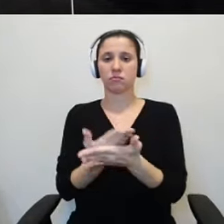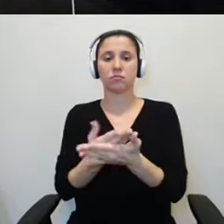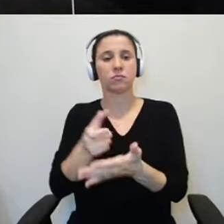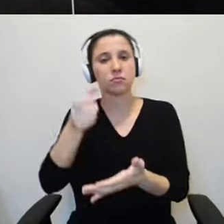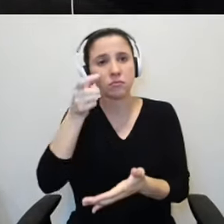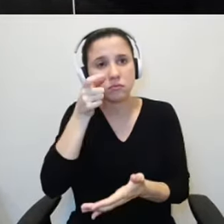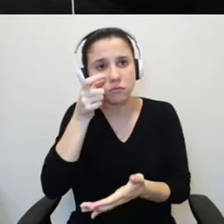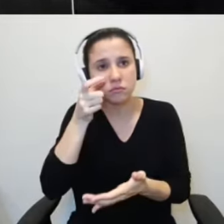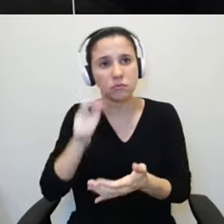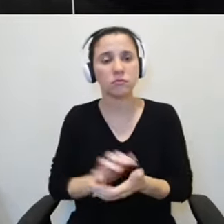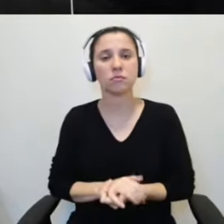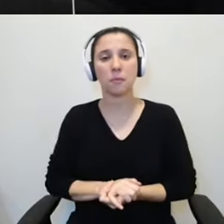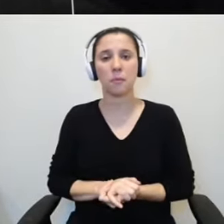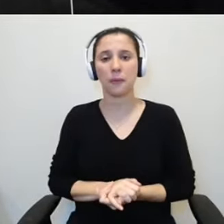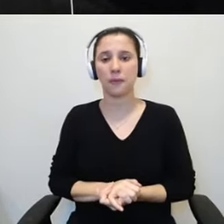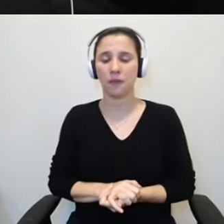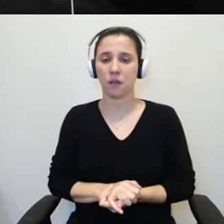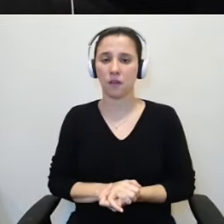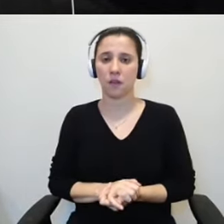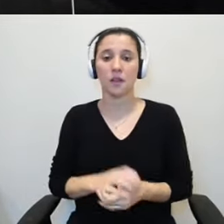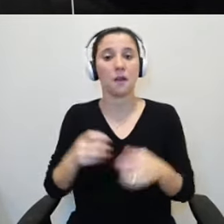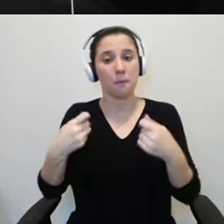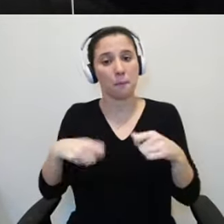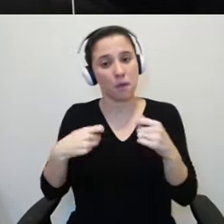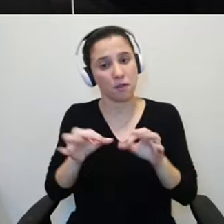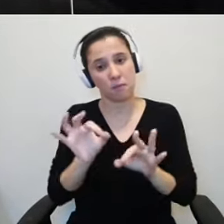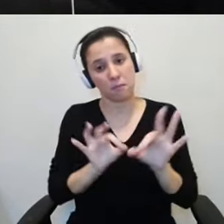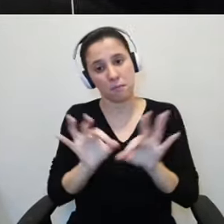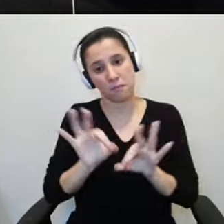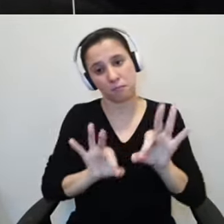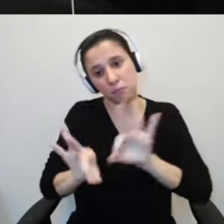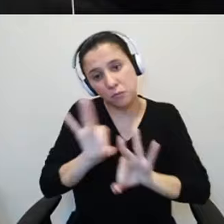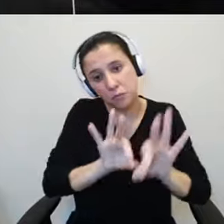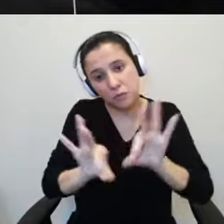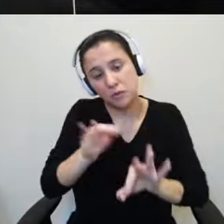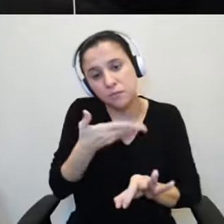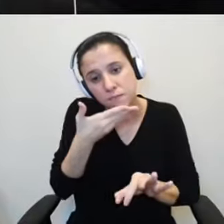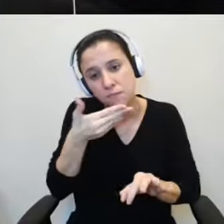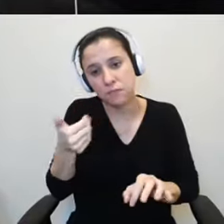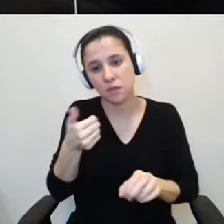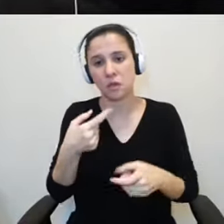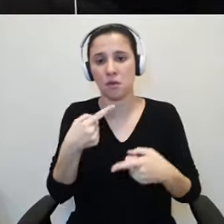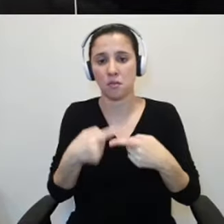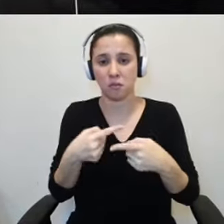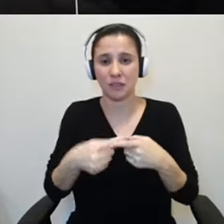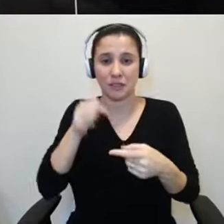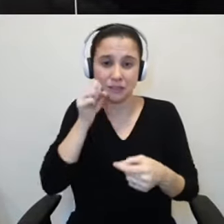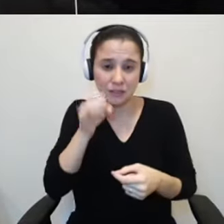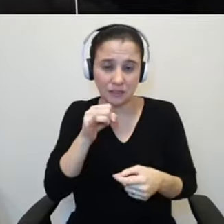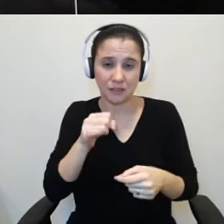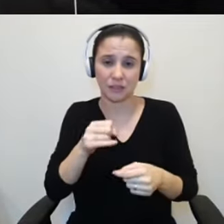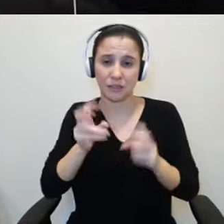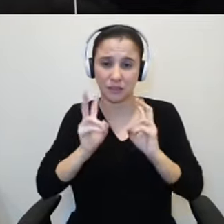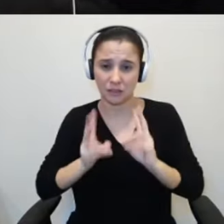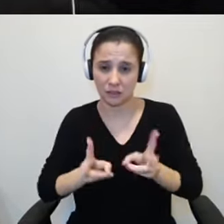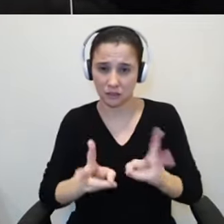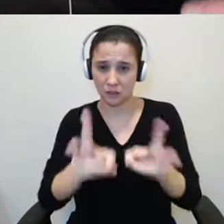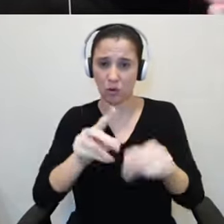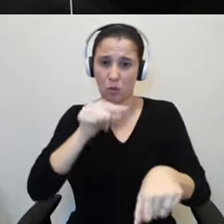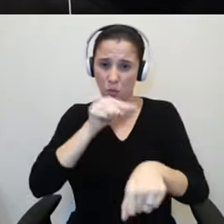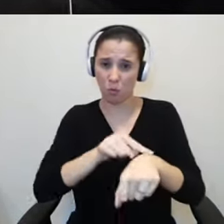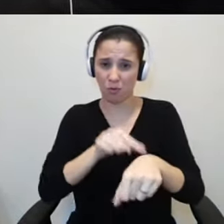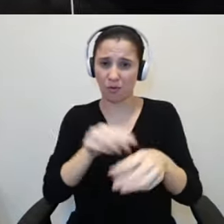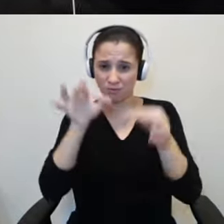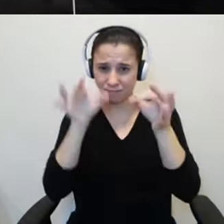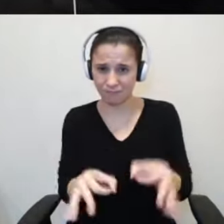melhor planejados. Porque se a gente manter todo aquele horário em que vocês ficam na escola, para vocês estarem